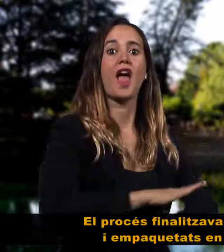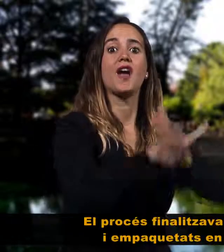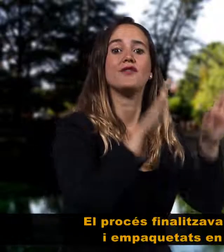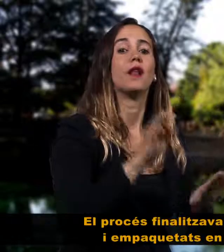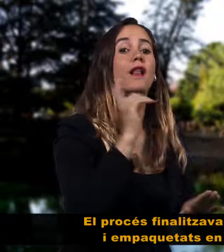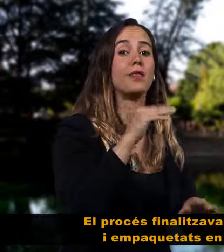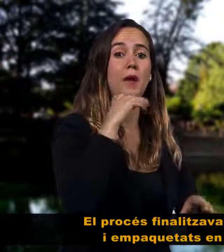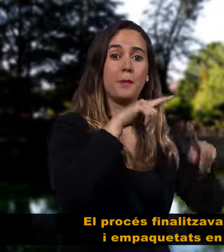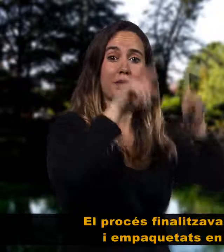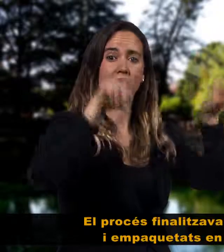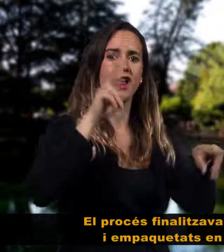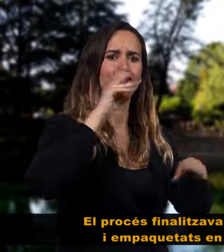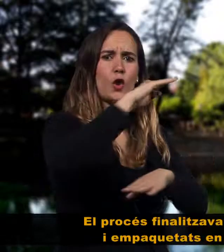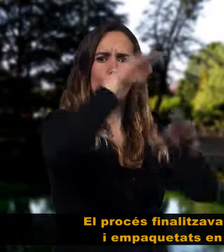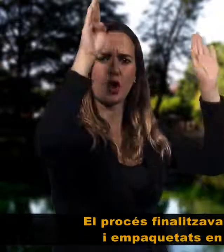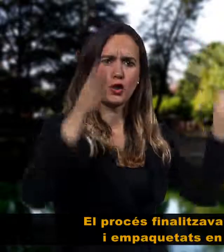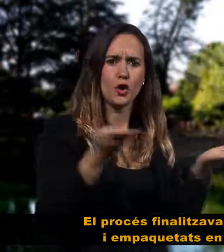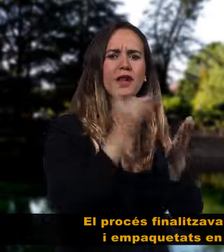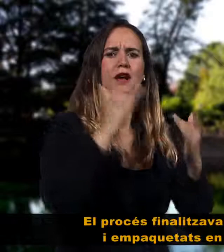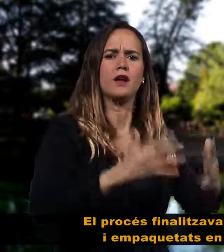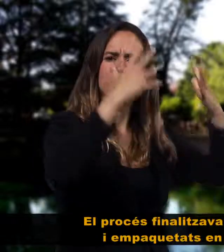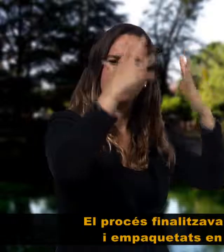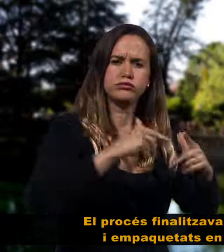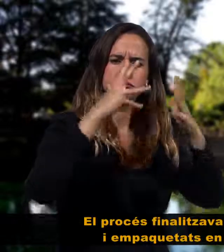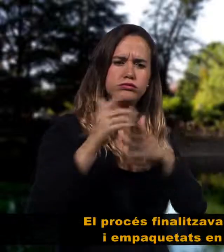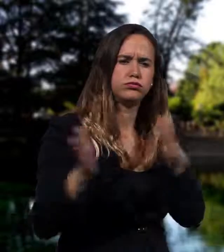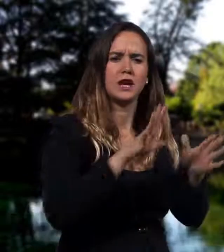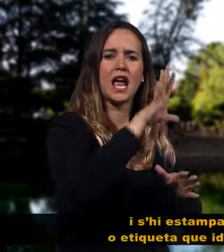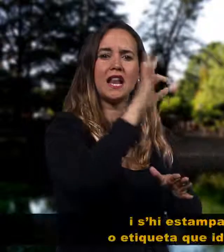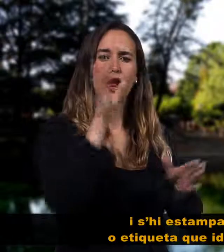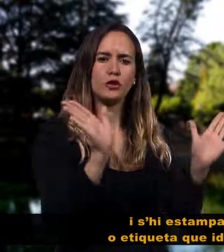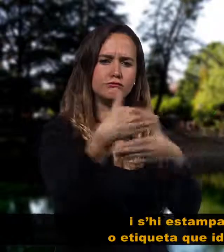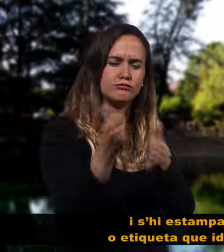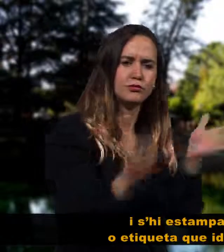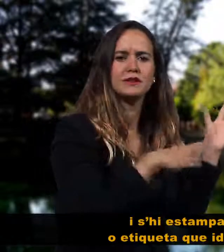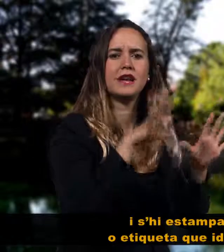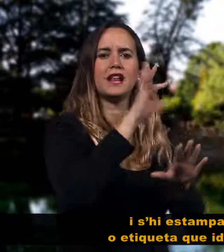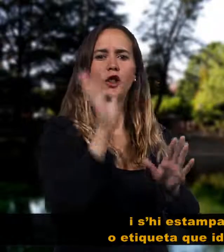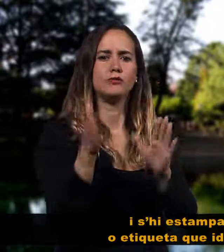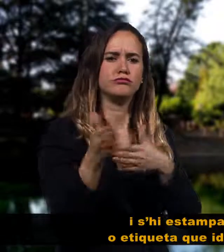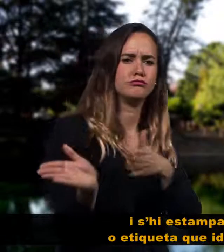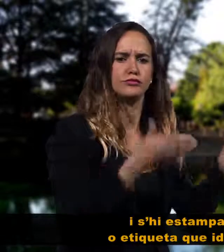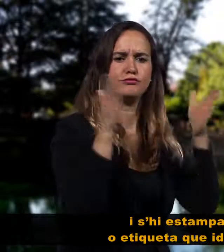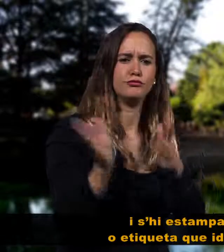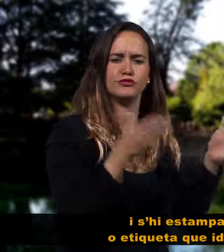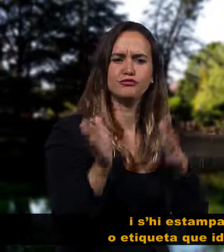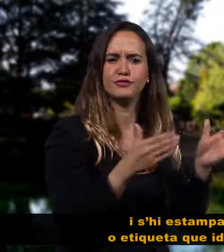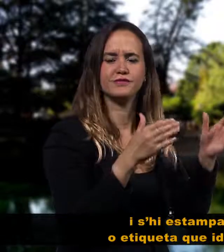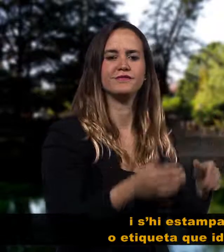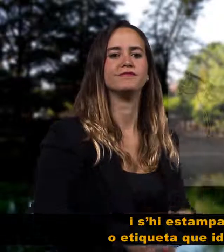El procés finalitzava quan eren comptats i empaquetats en raimes, 500 fulls, i s'hi estampava la caràtula o